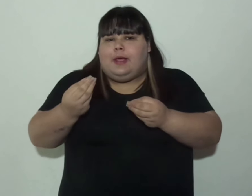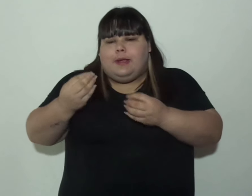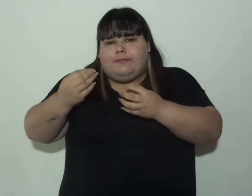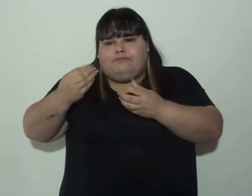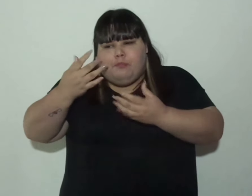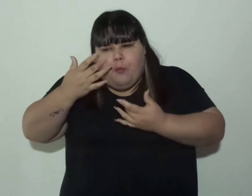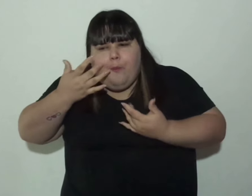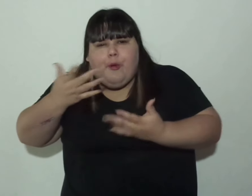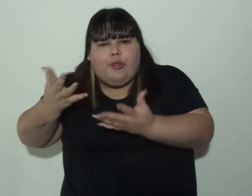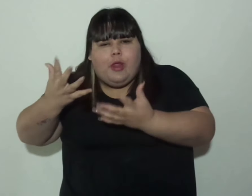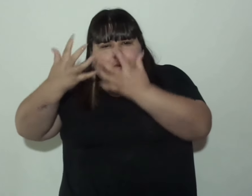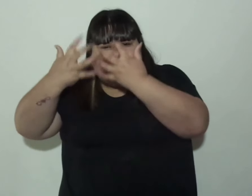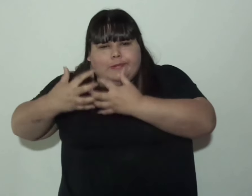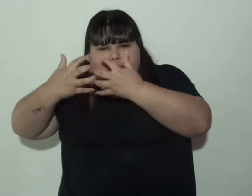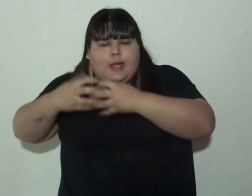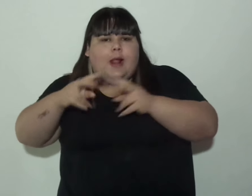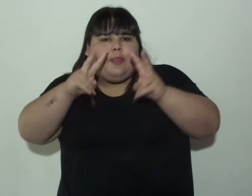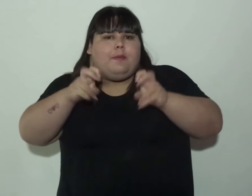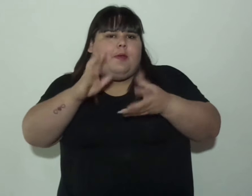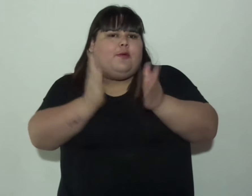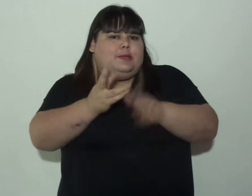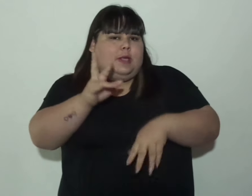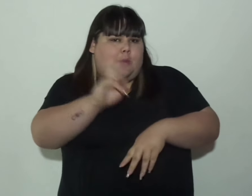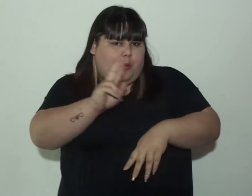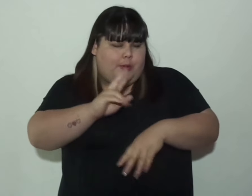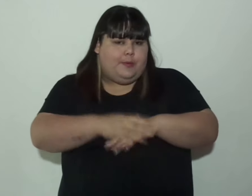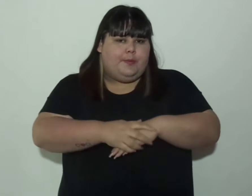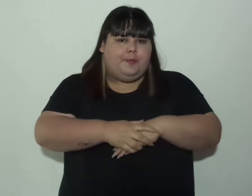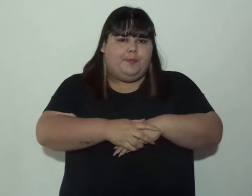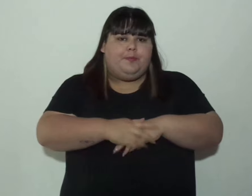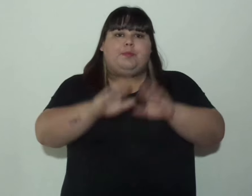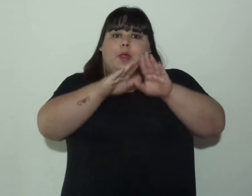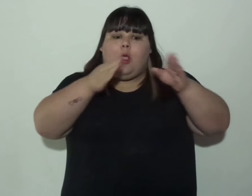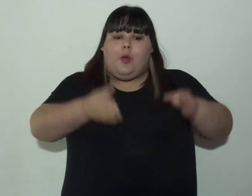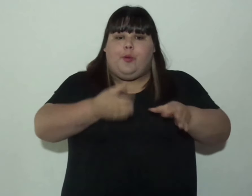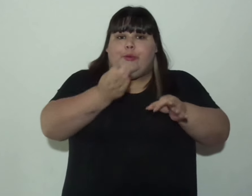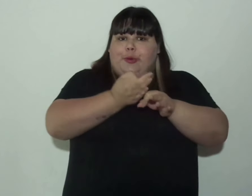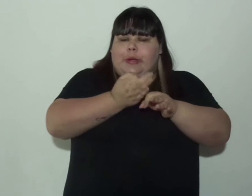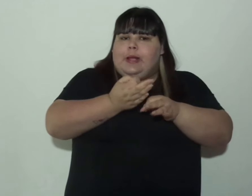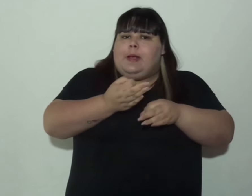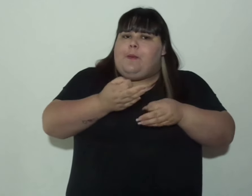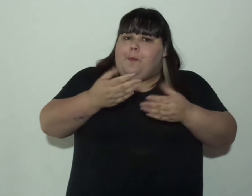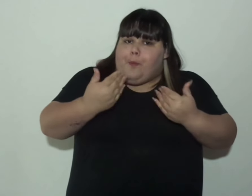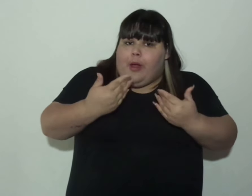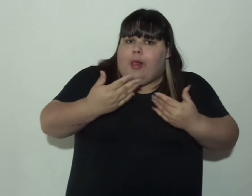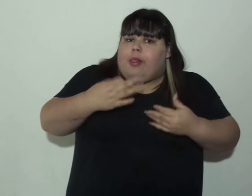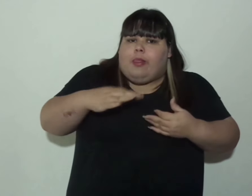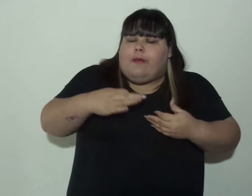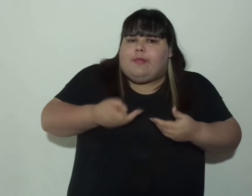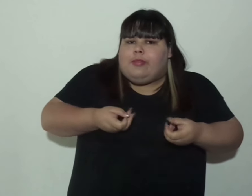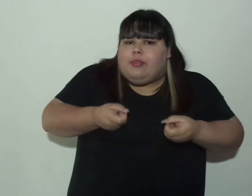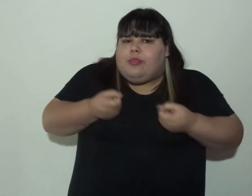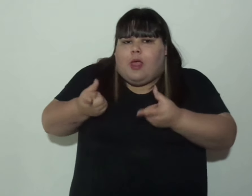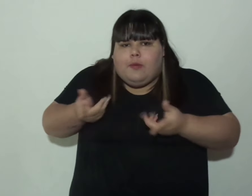tema la escuela puede y debe contribuir a visibilizar esta